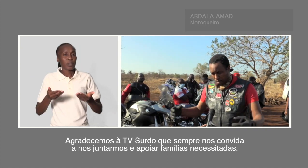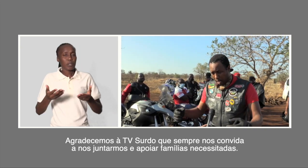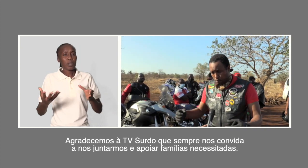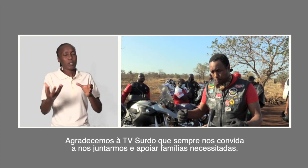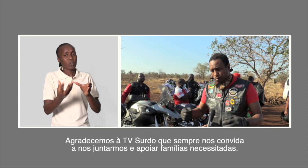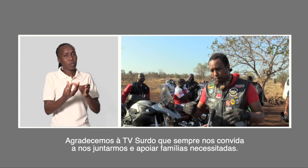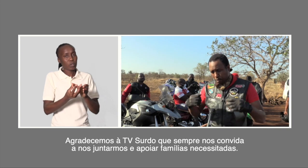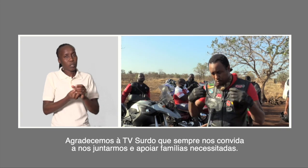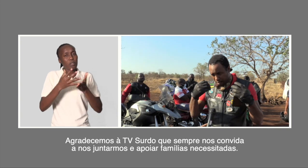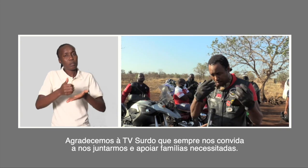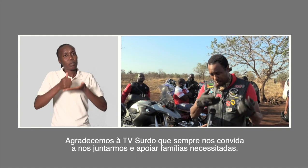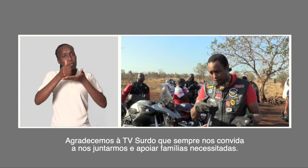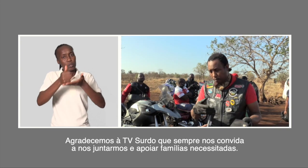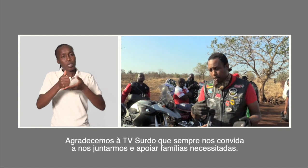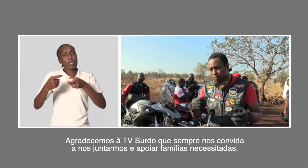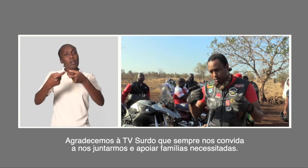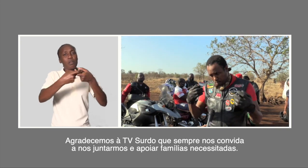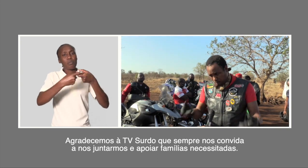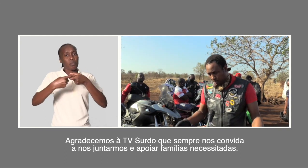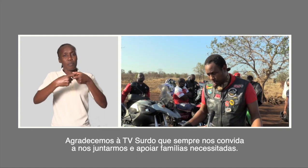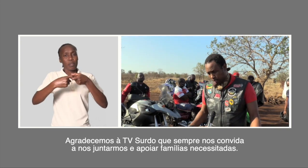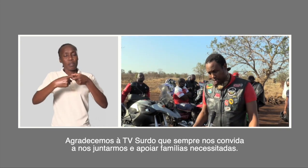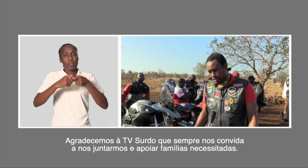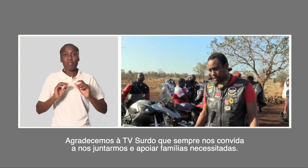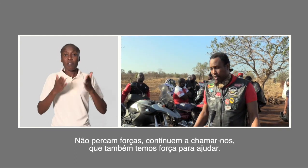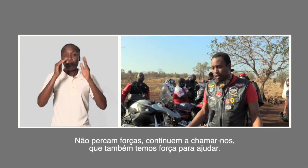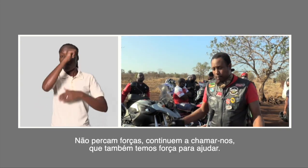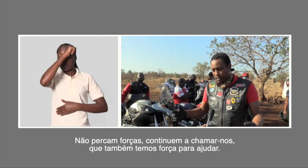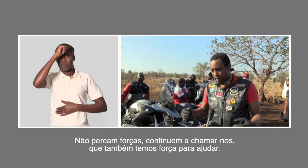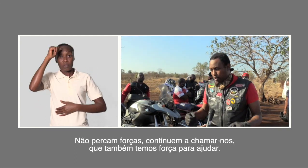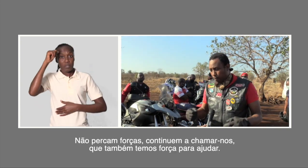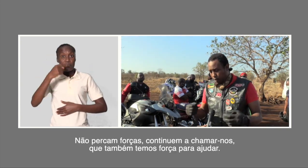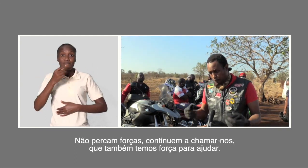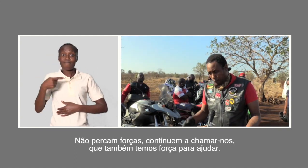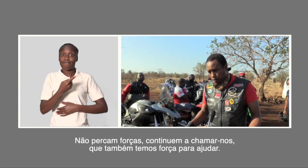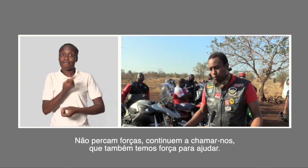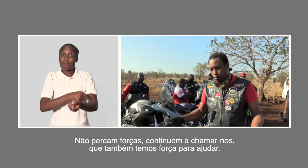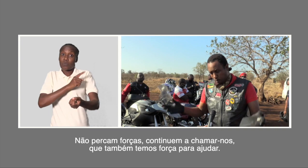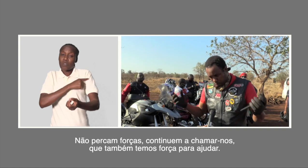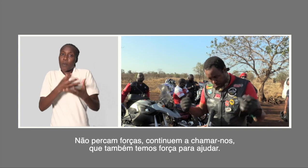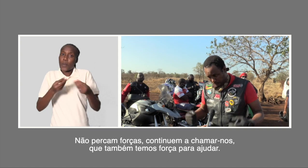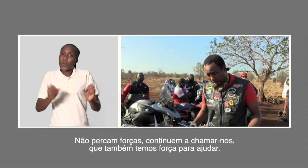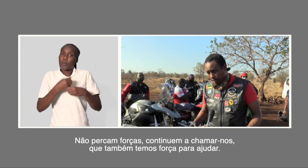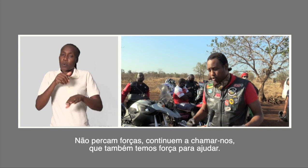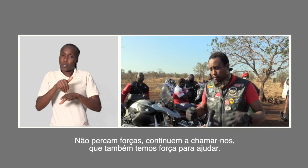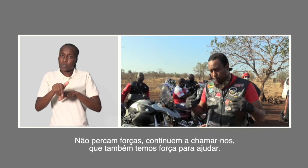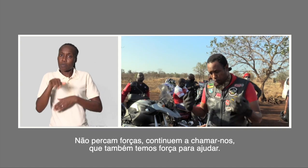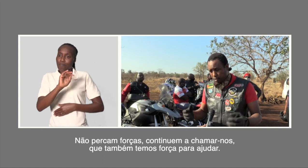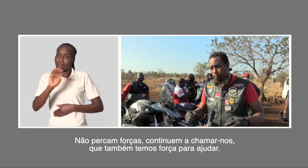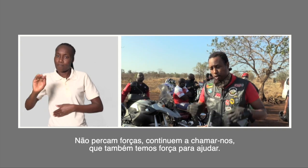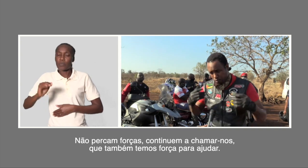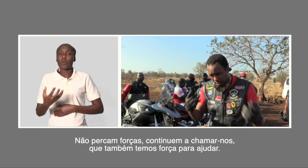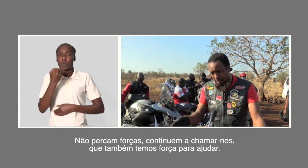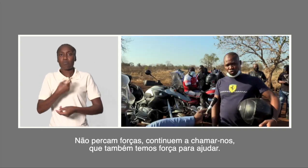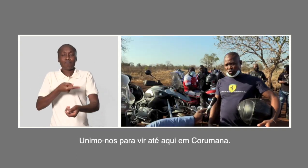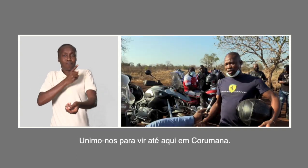a juntarmos para podermos ajudar as famílias mais necessitadas. E para dizer que ele não perde com força, continuamos a chamar, que nós também temos força